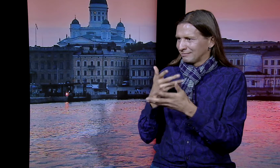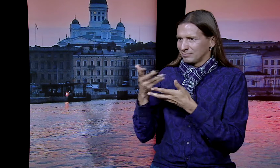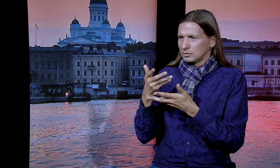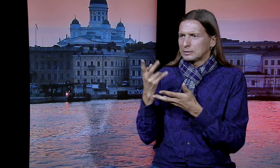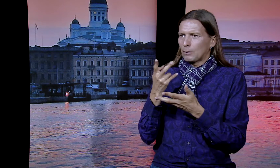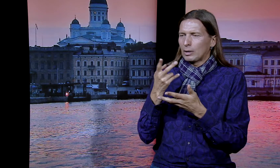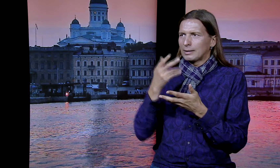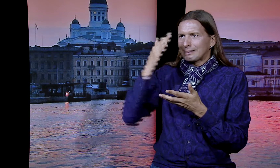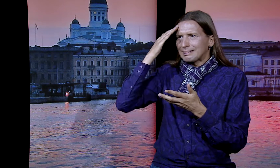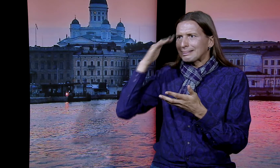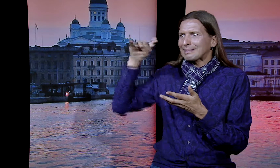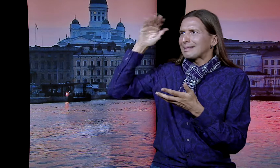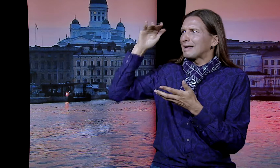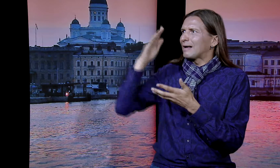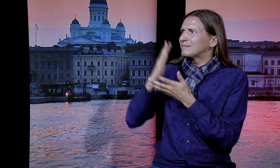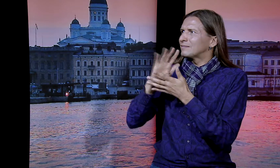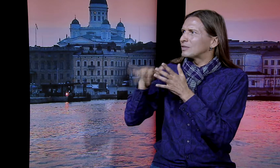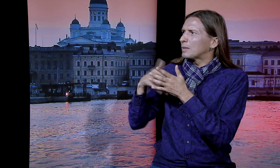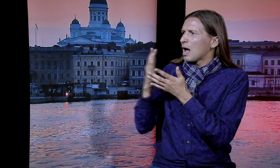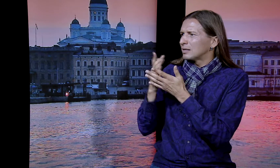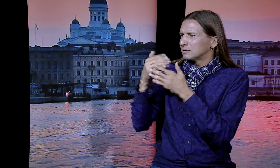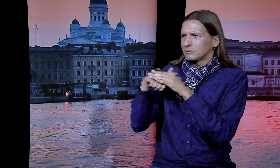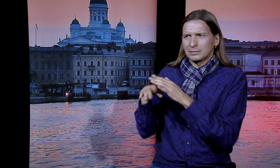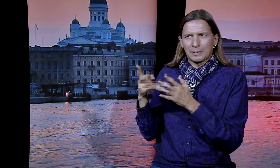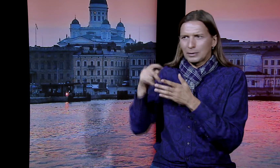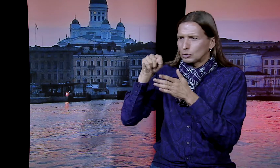ollut syvällistä teoreettista tutkimustietoa.